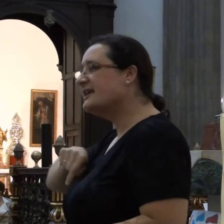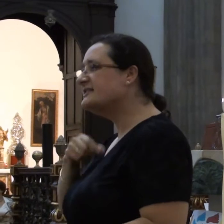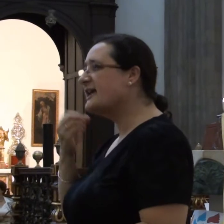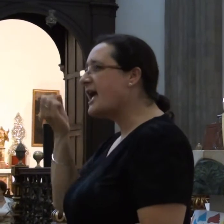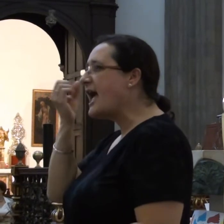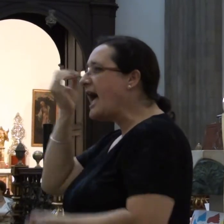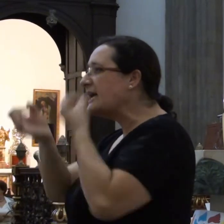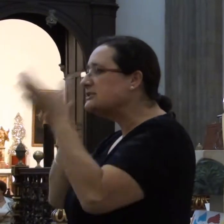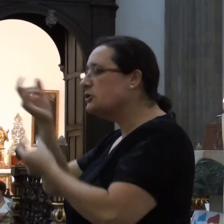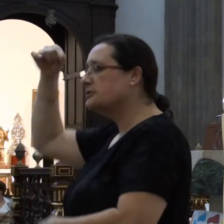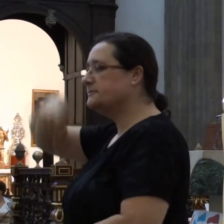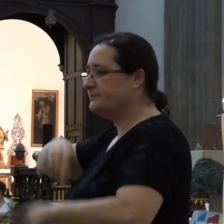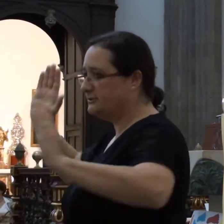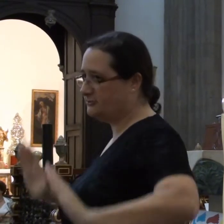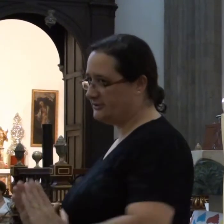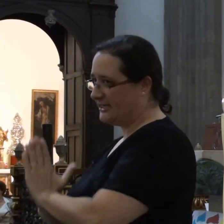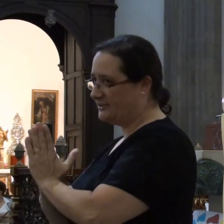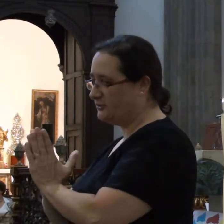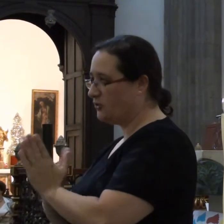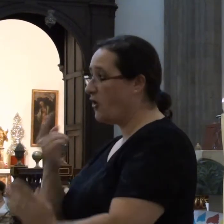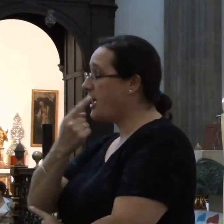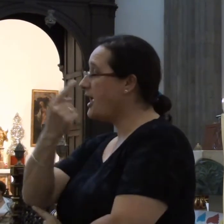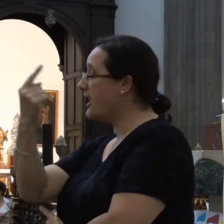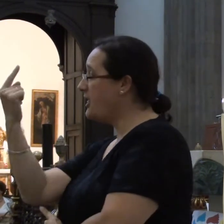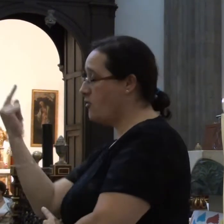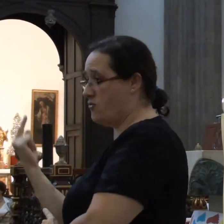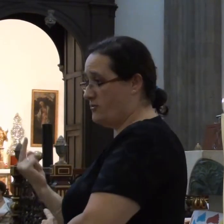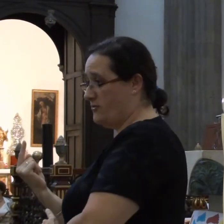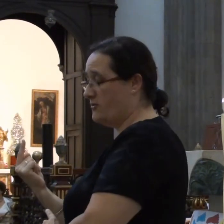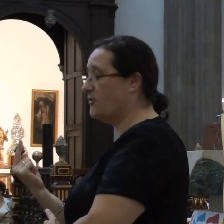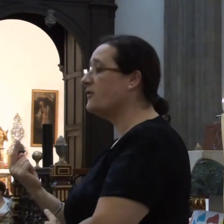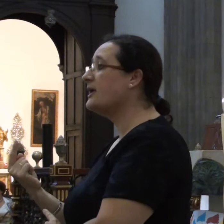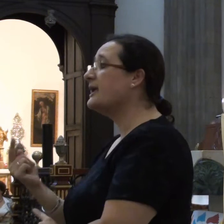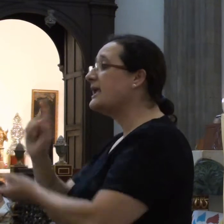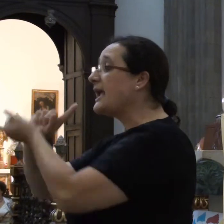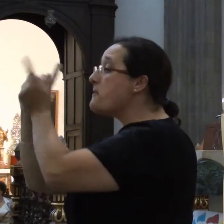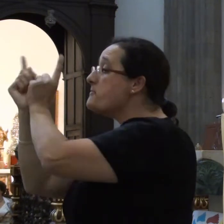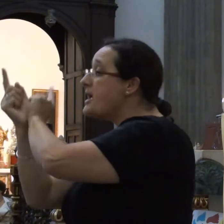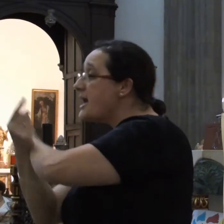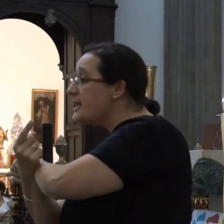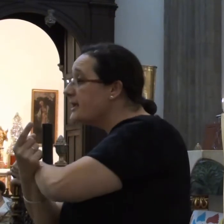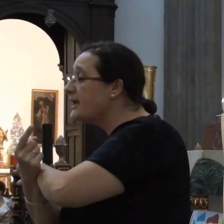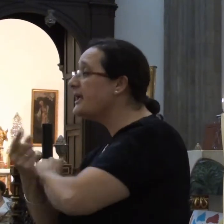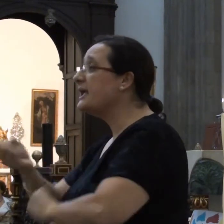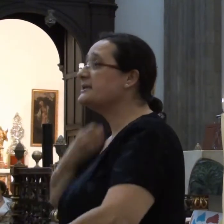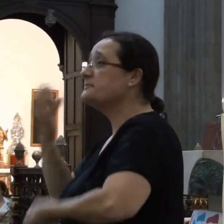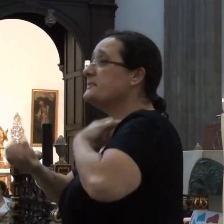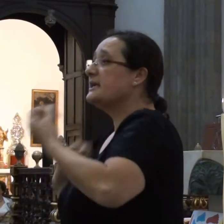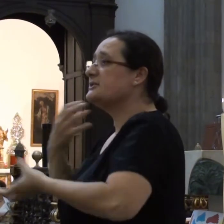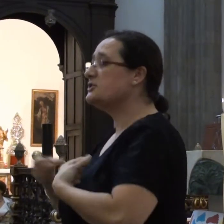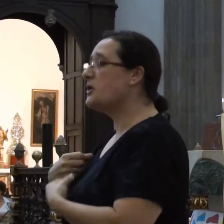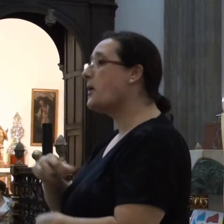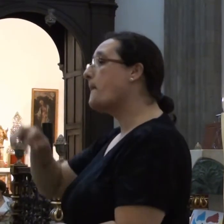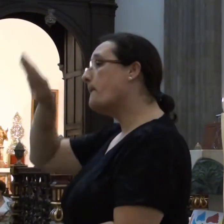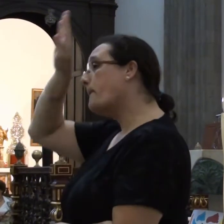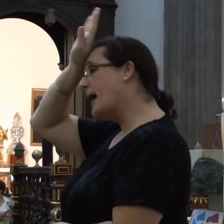del Espíritu Santo sobre cada uno de nosotros y a convertirnos en expresión del